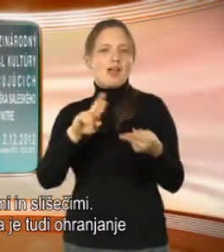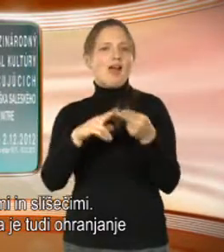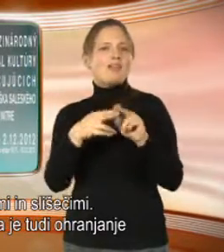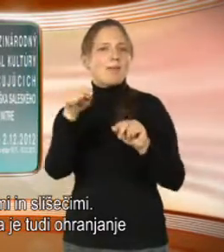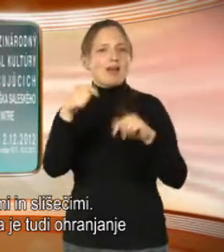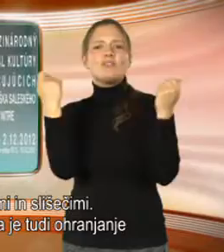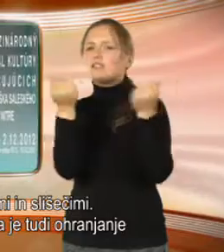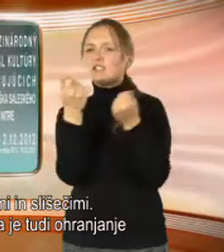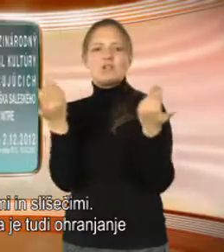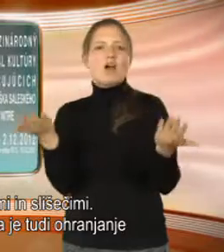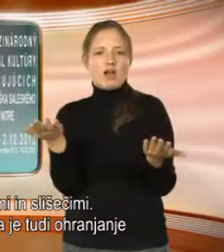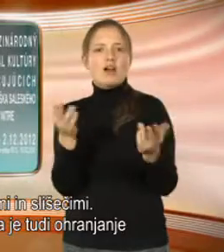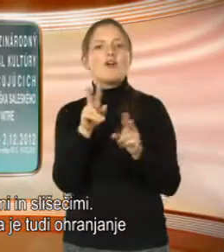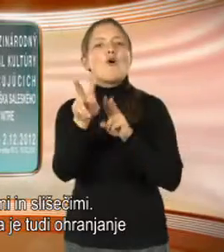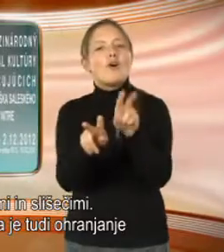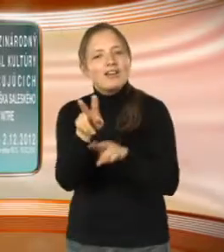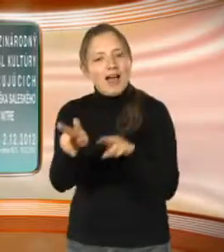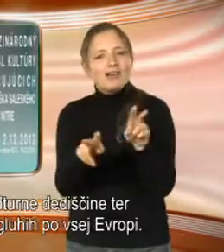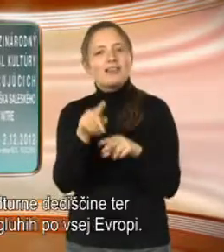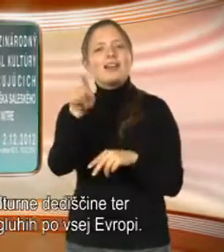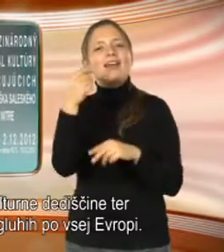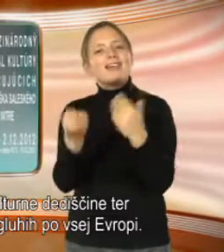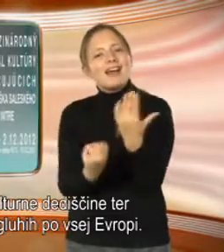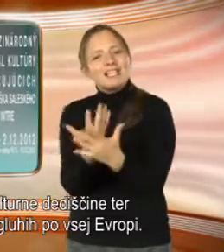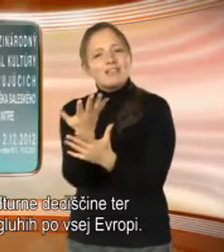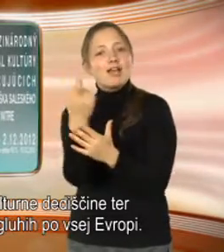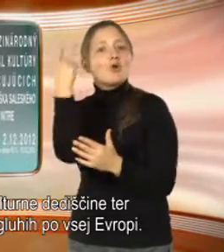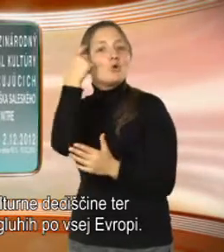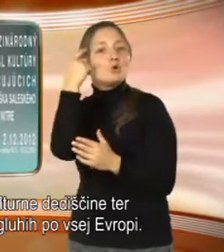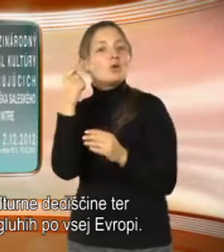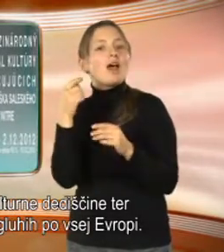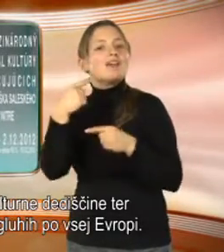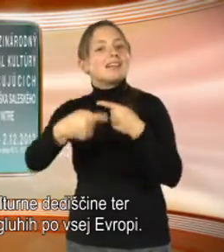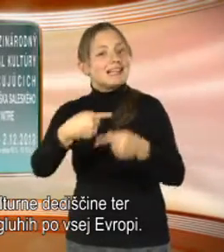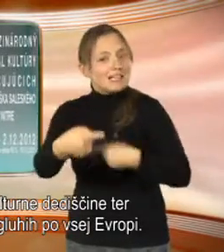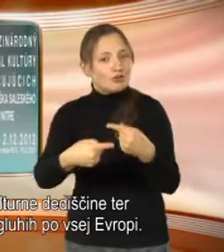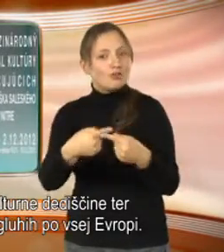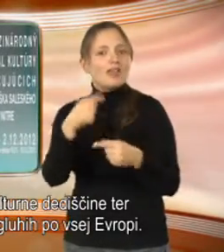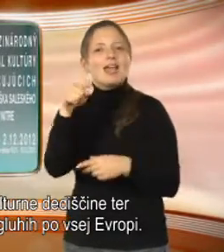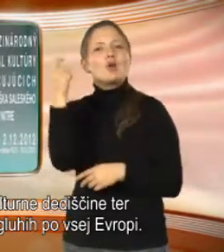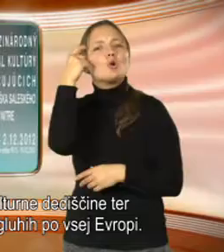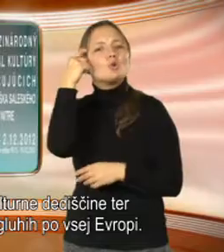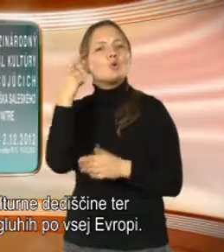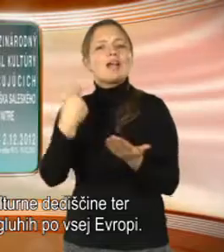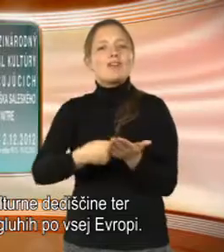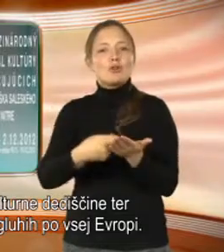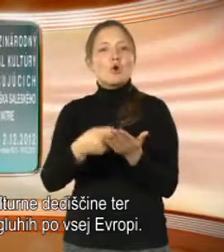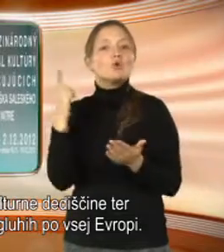Namen festivala je tudi ohranjanje ter razvijanje kulturne dediščine ter kulturnih vrednot gluhih po vsej